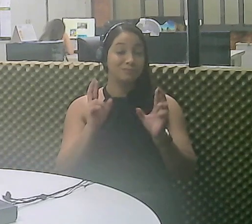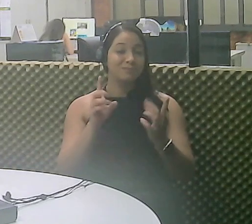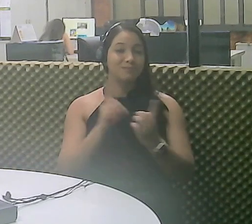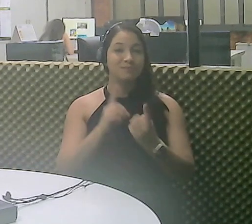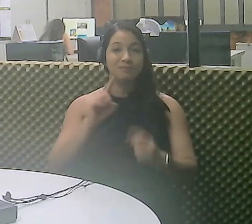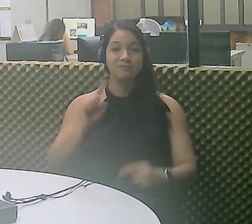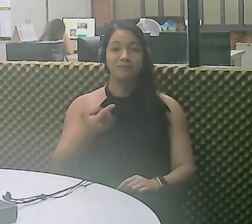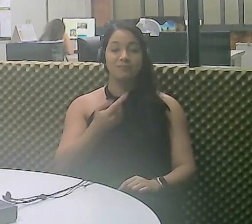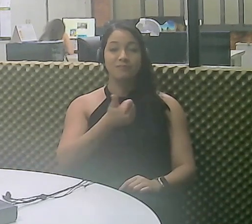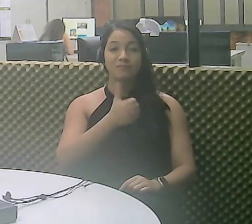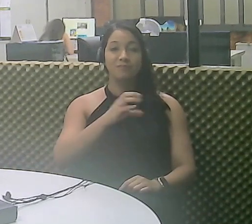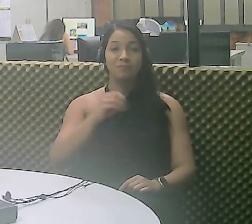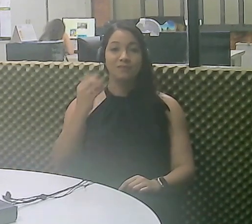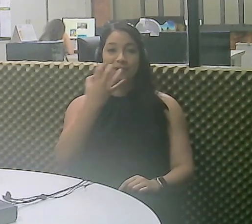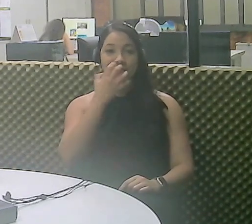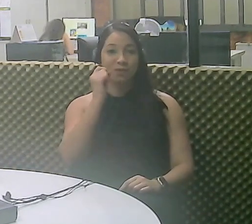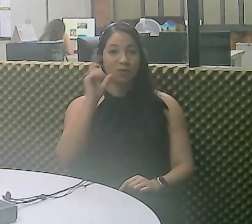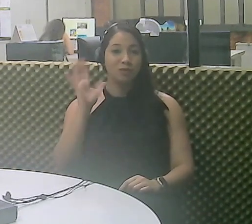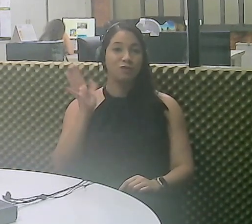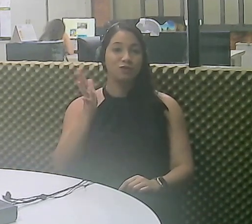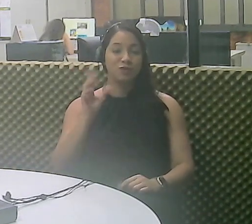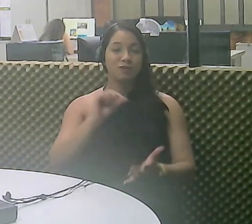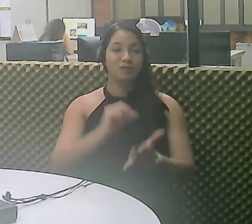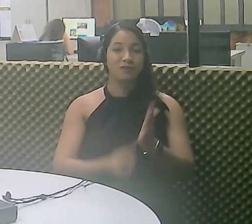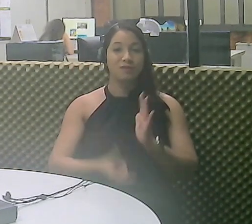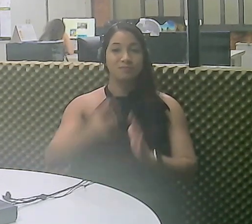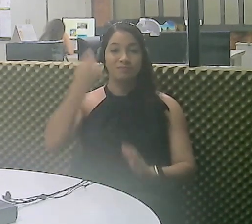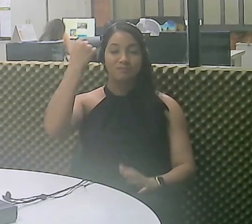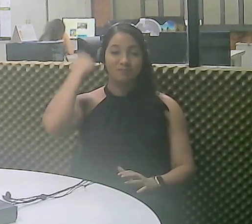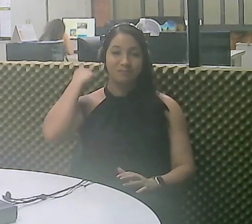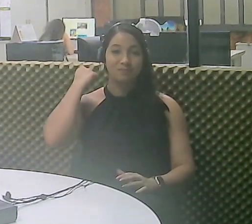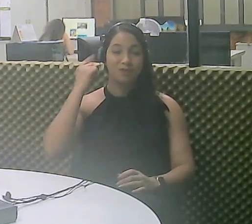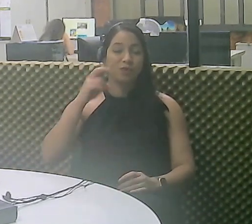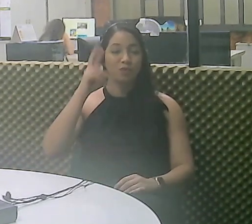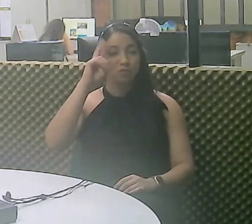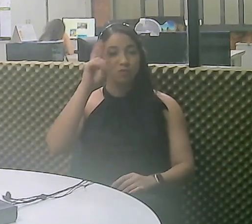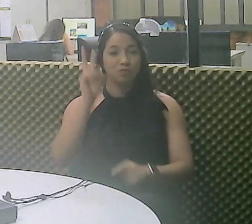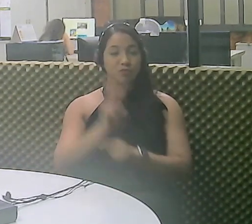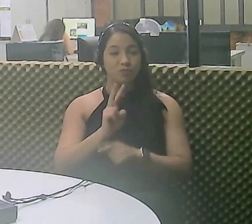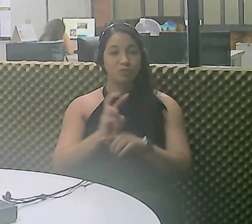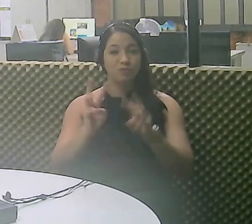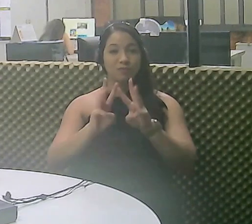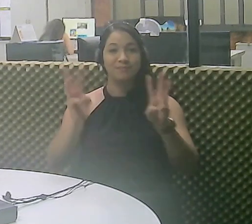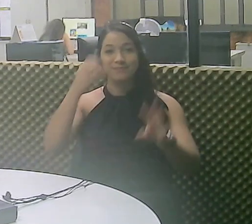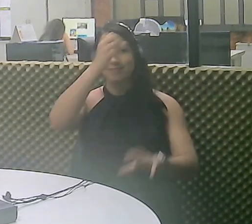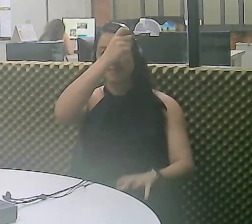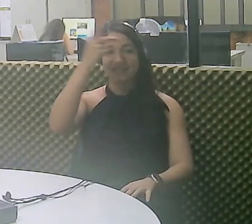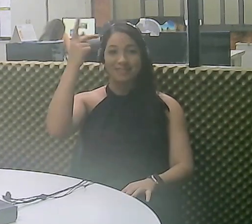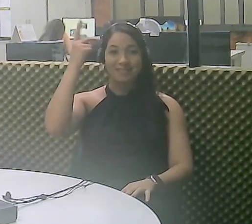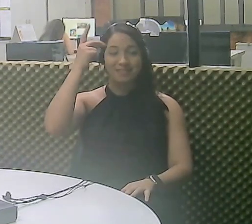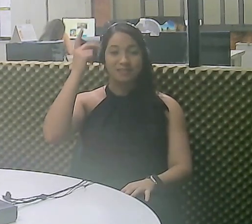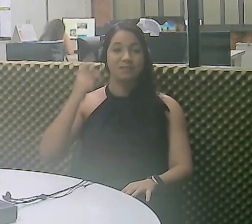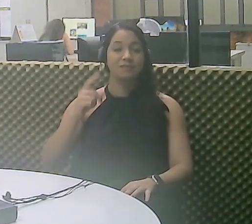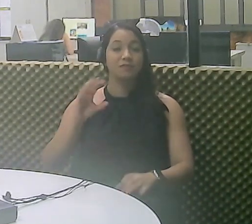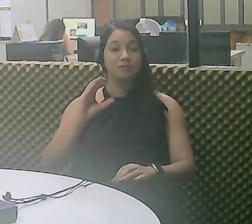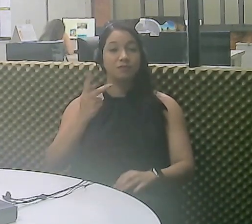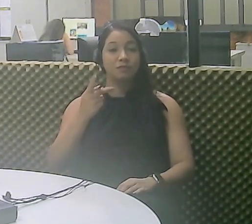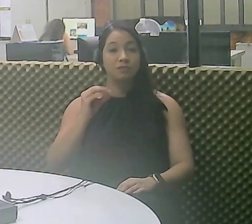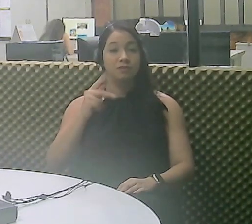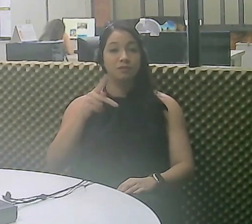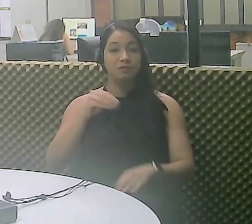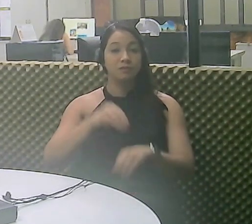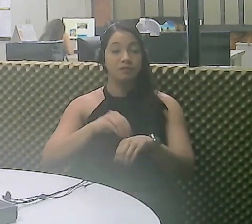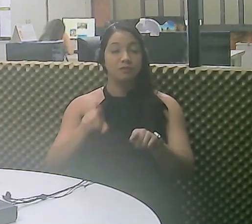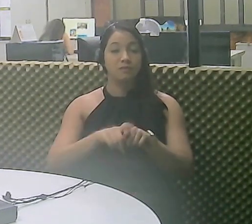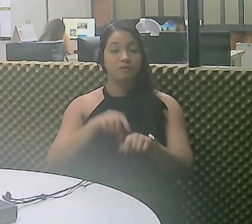atender 1.100 animais que já tiveram cadastro realizado pelos tutores por meio do portal da Prefeitura. Tanto a microchipagem quanto